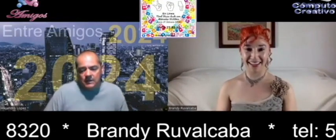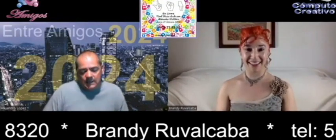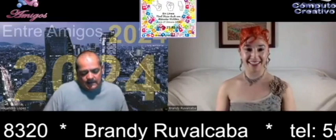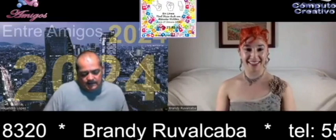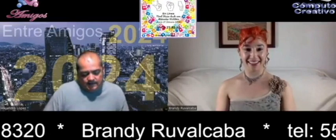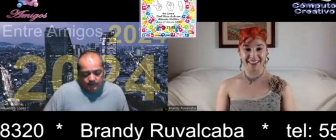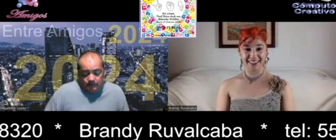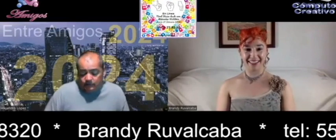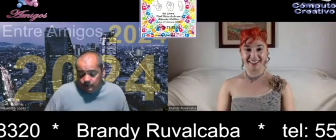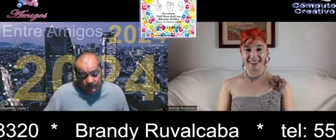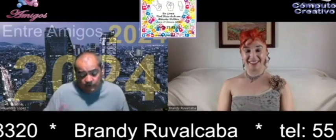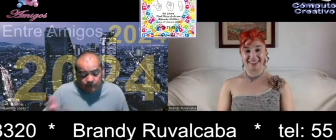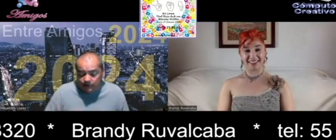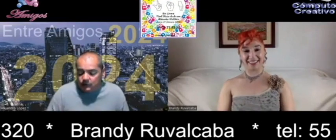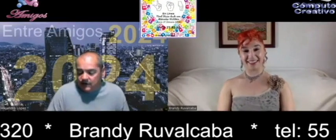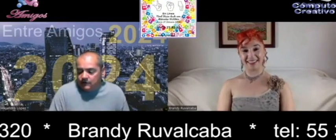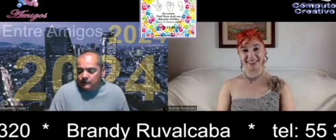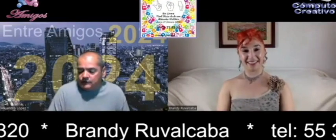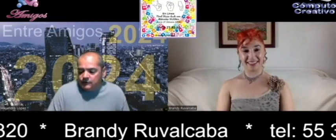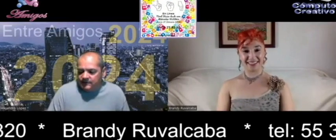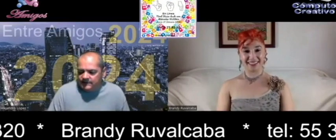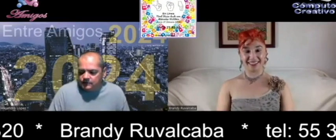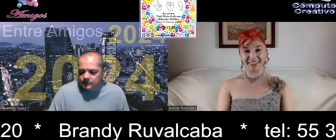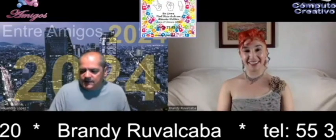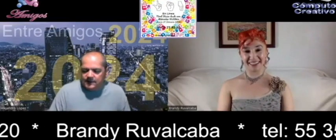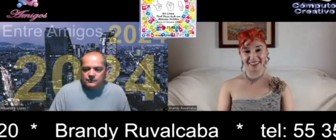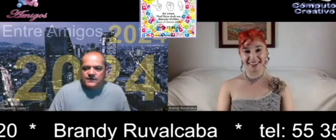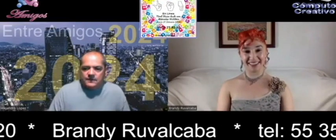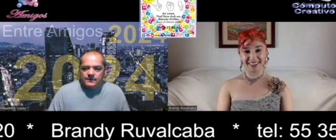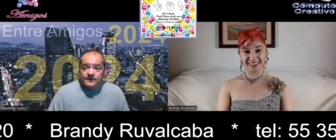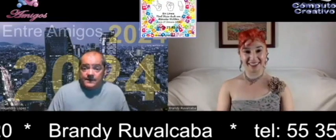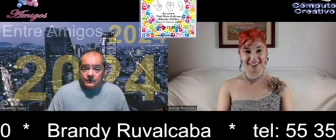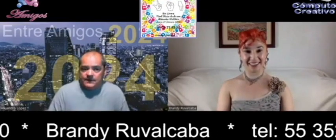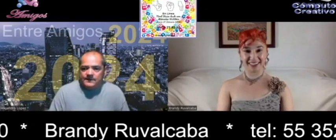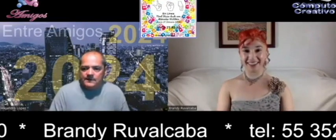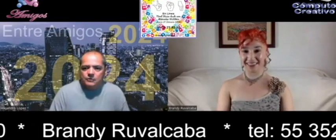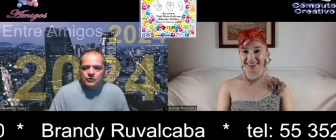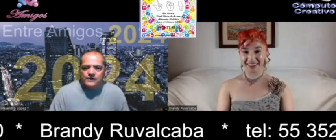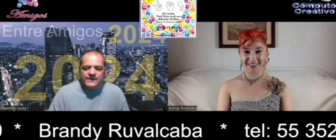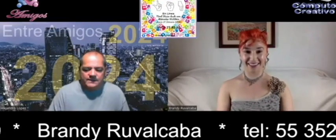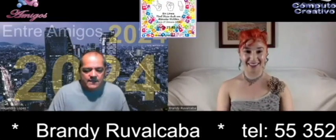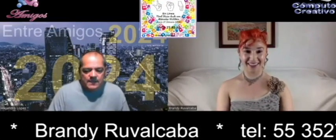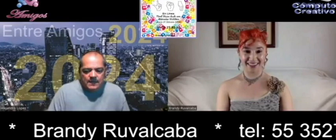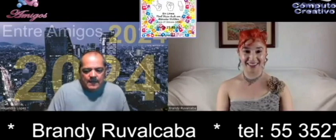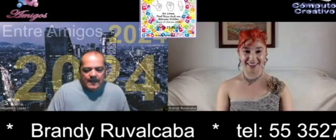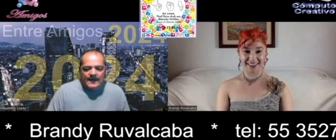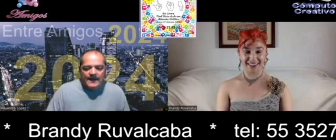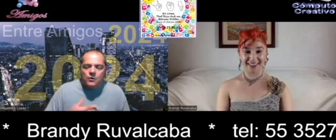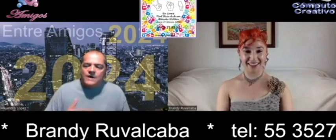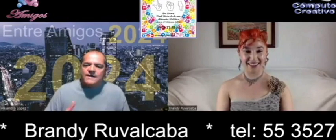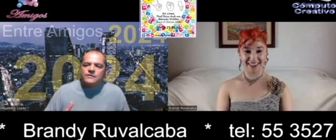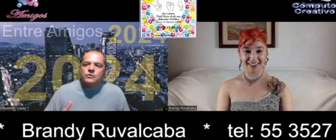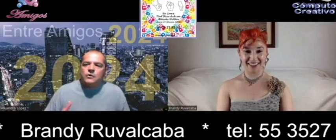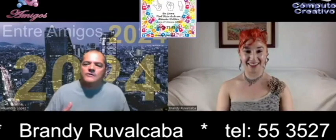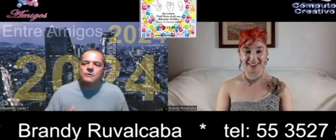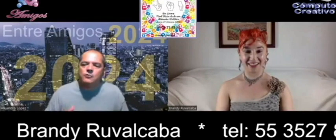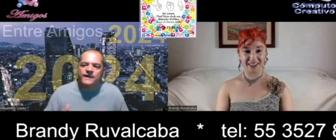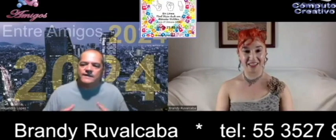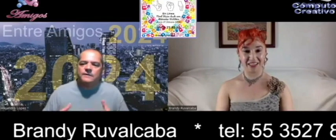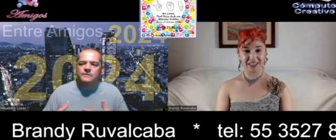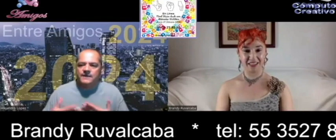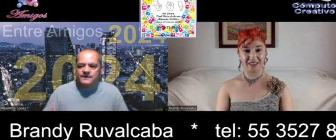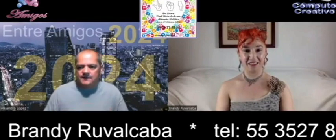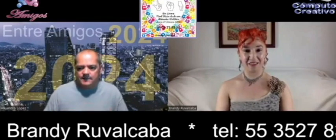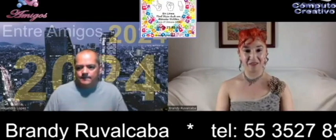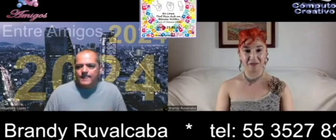tiempo, bueno, yo recuerdo nuestro maestro que teníamos en la prepa que nos daba etimologías. El lenguaje es como un